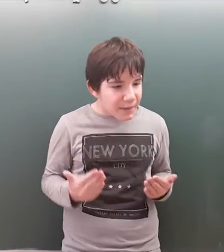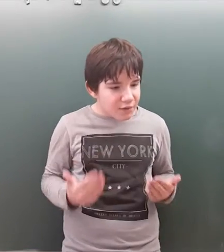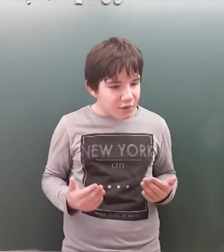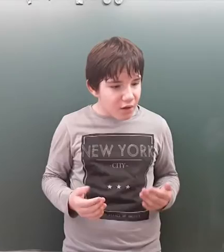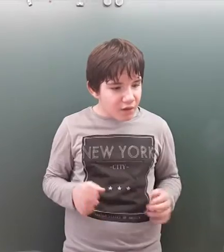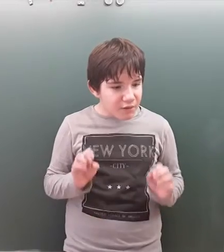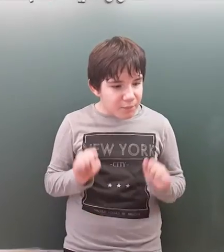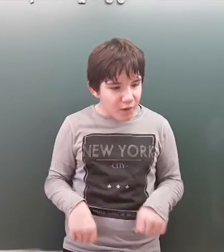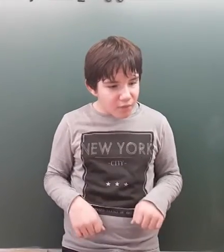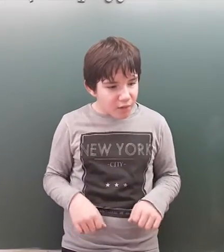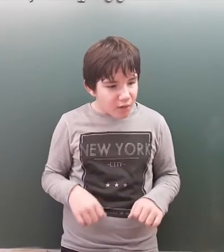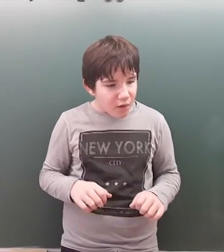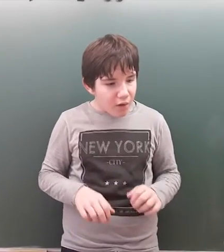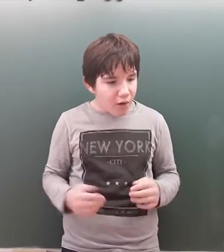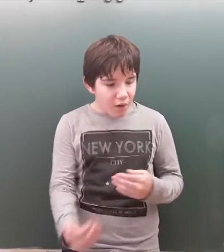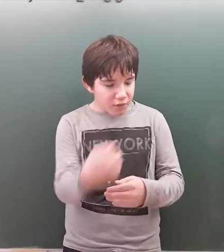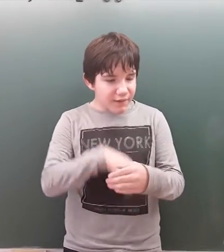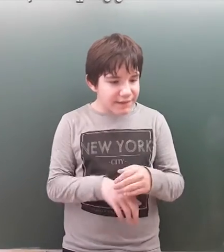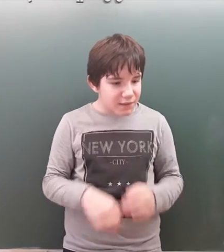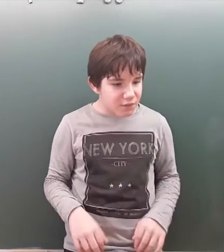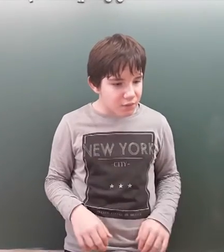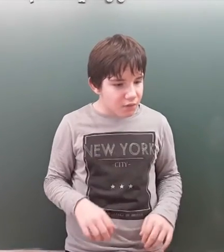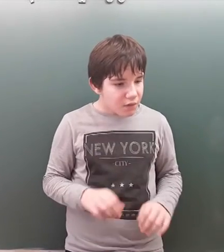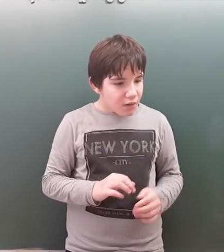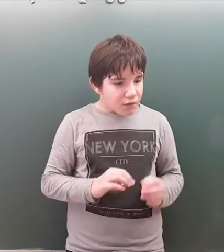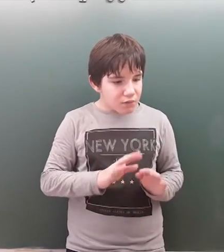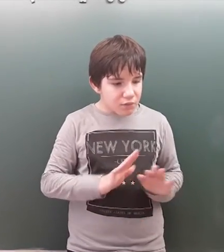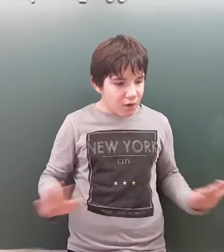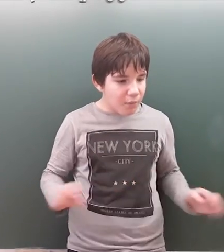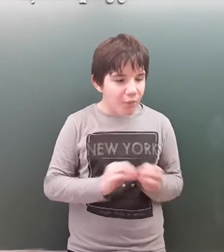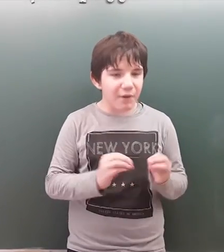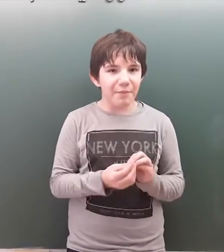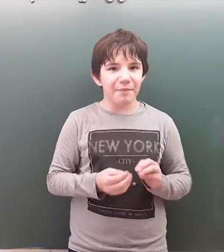Maintenant, ils peuvent rentrer chez eux sans problème.'hydre meurent temps.